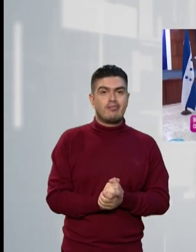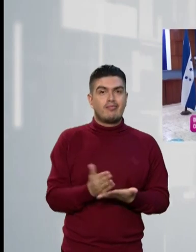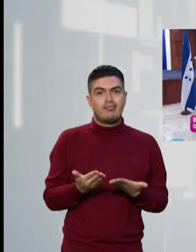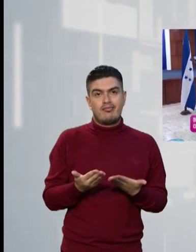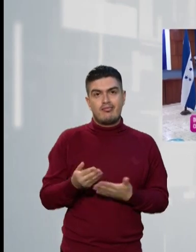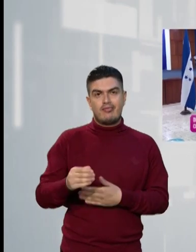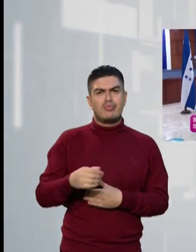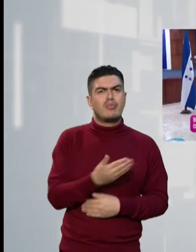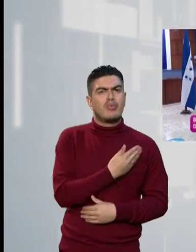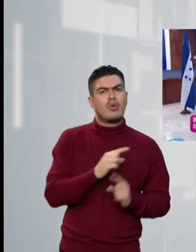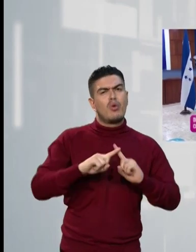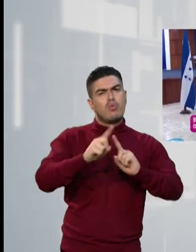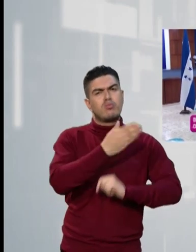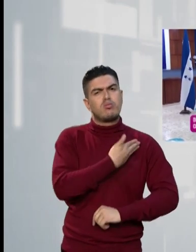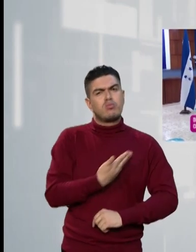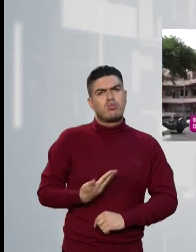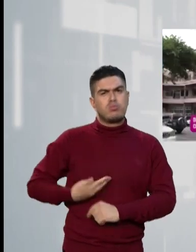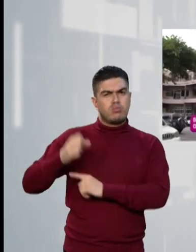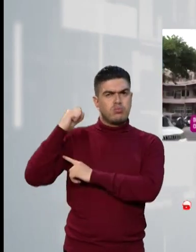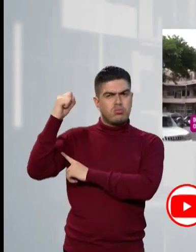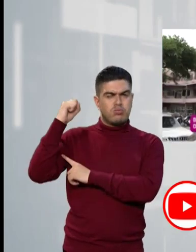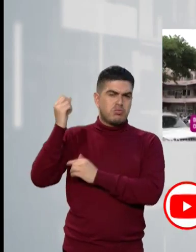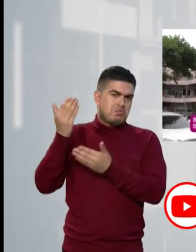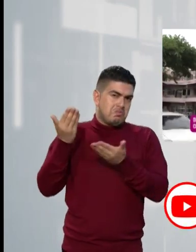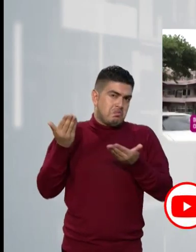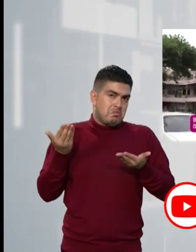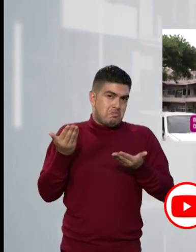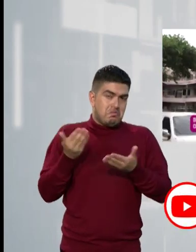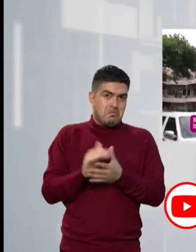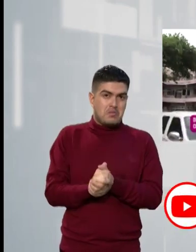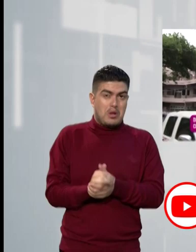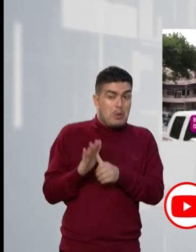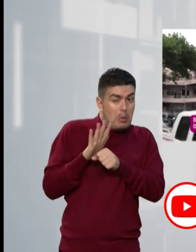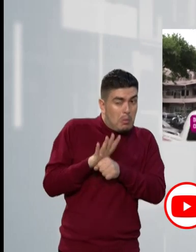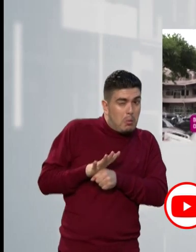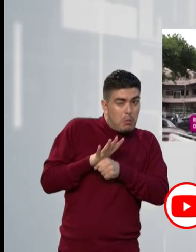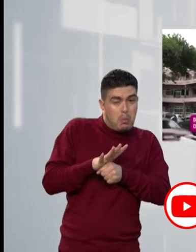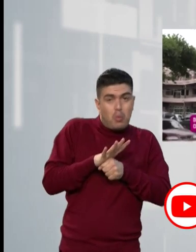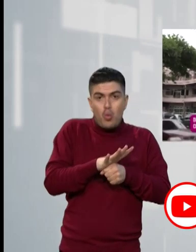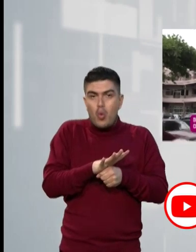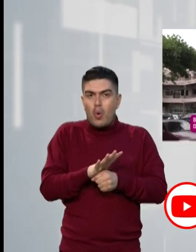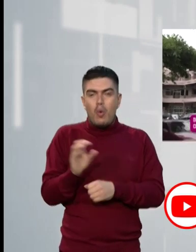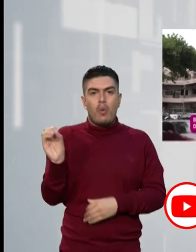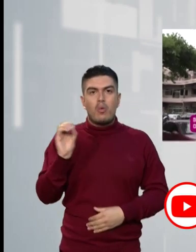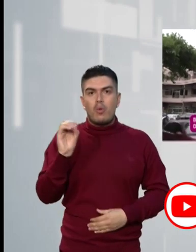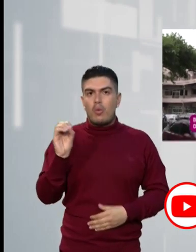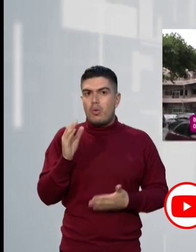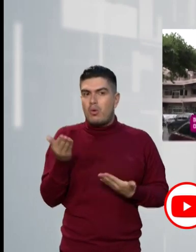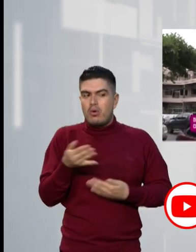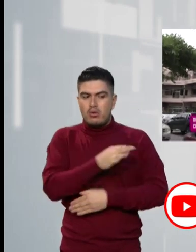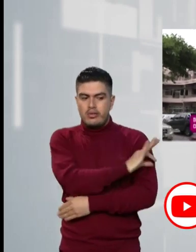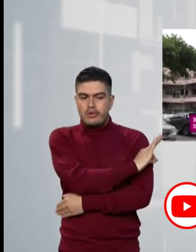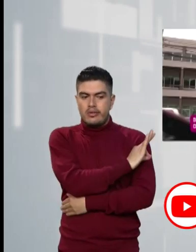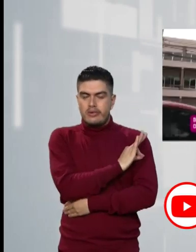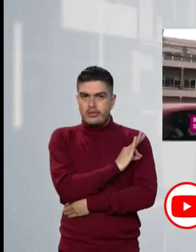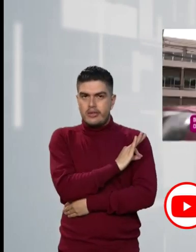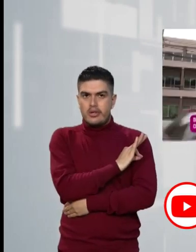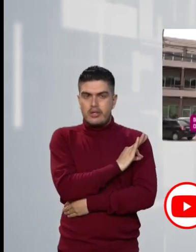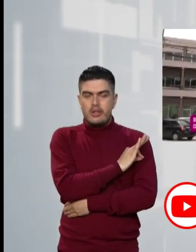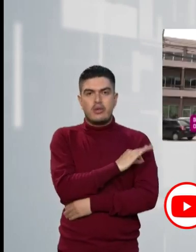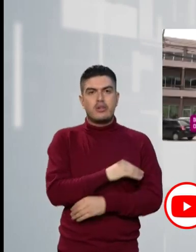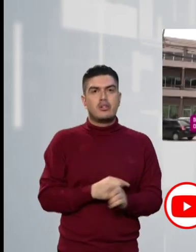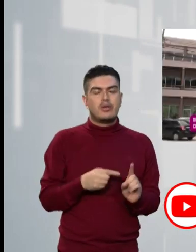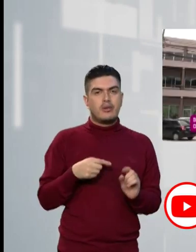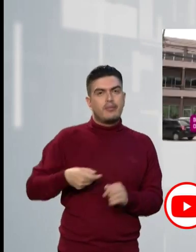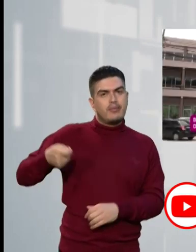declaraciones son producto de la acusación recibida sin embargo otros coinciden con el dudoso accionar de la fiscalía ejemplo de es el penalista